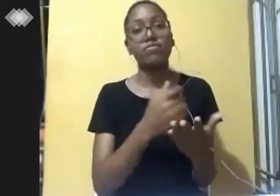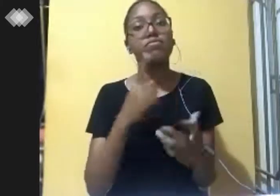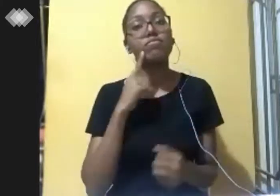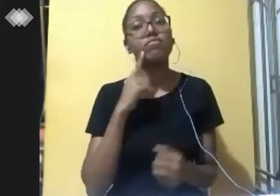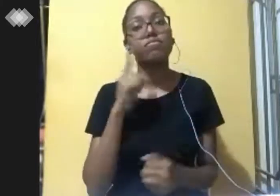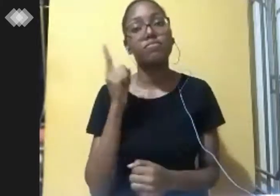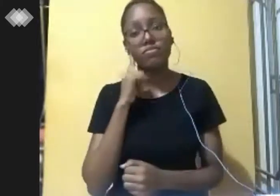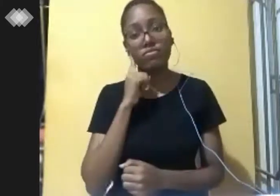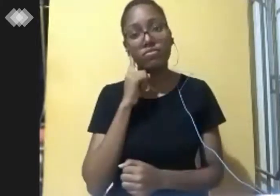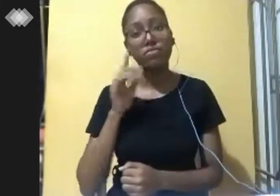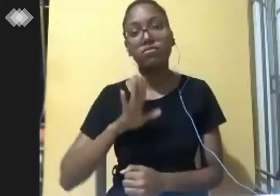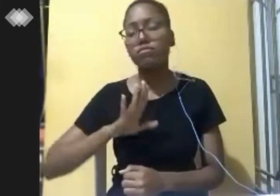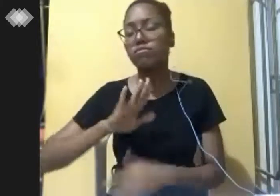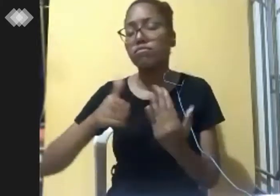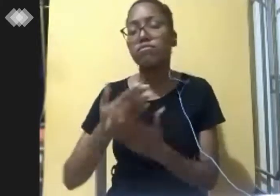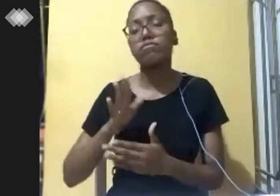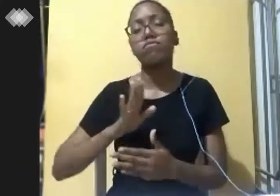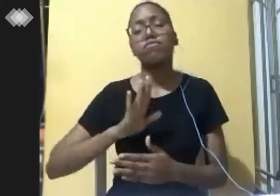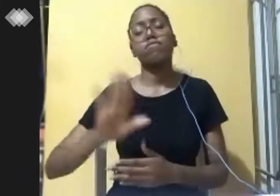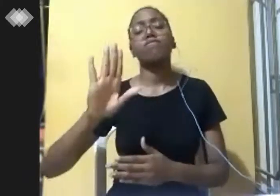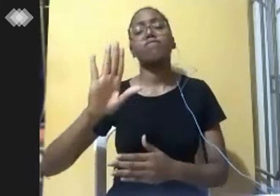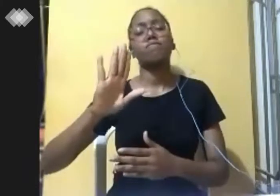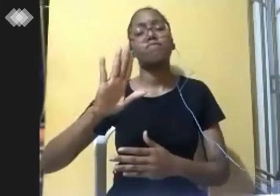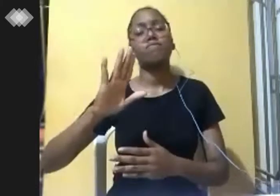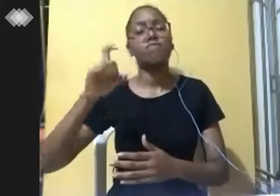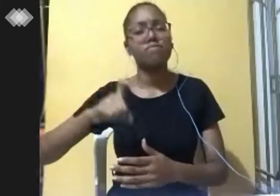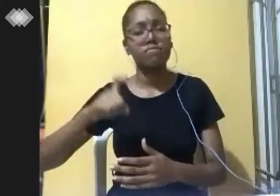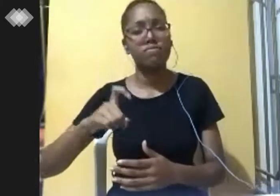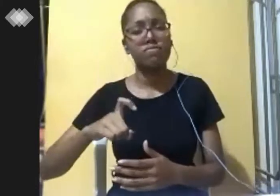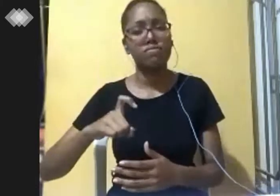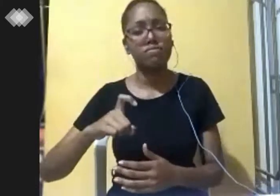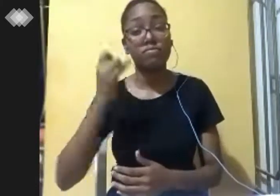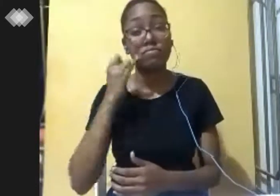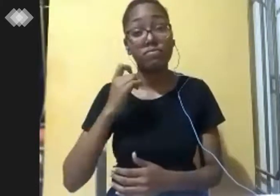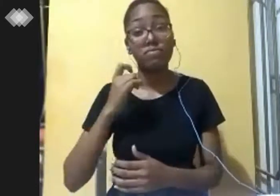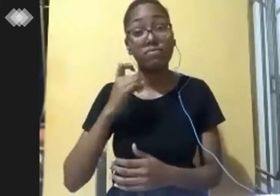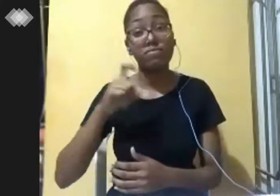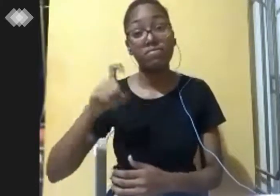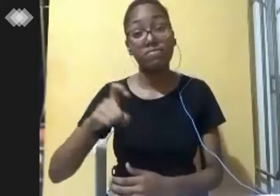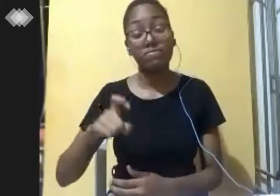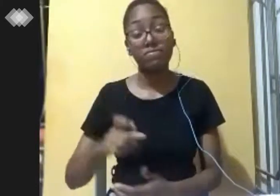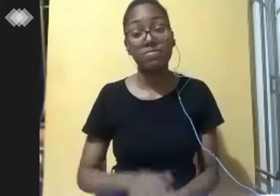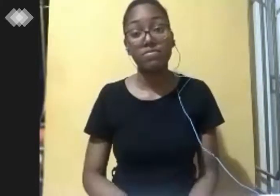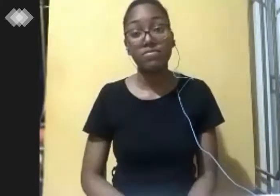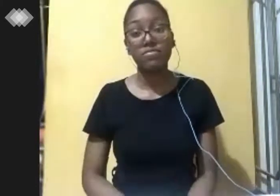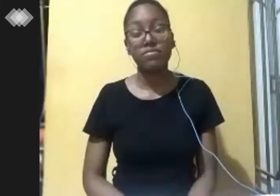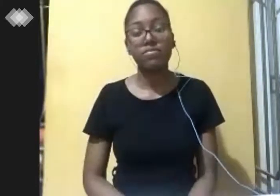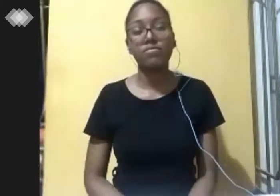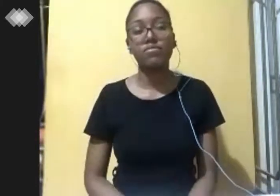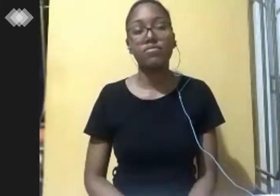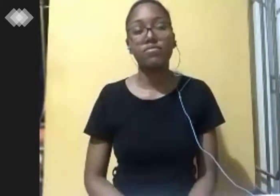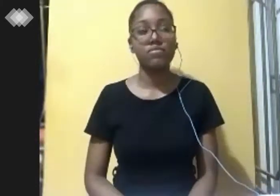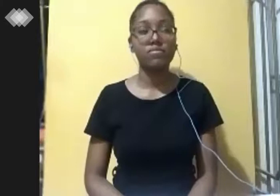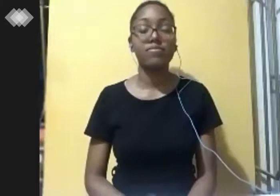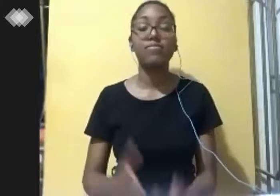de que nos busquen para un servicio. Gracias. Excelente, muchas gracias.